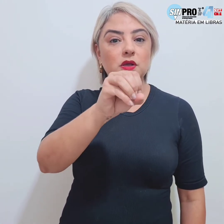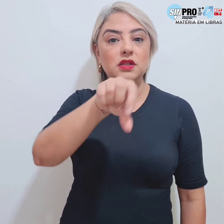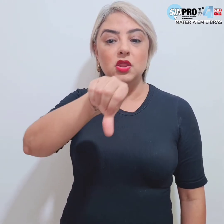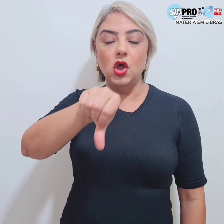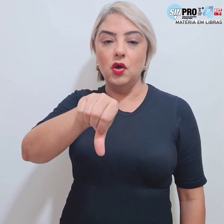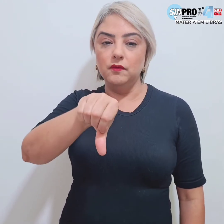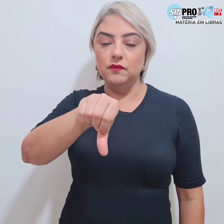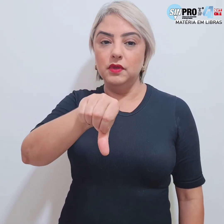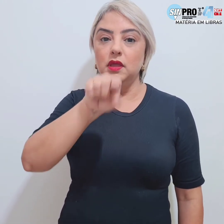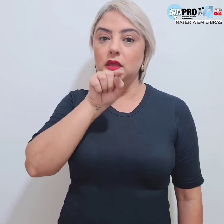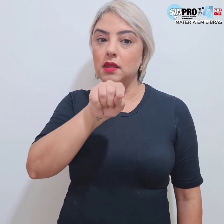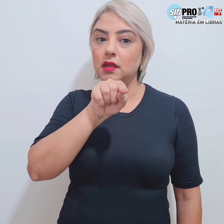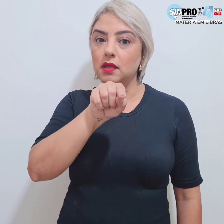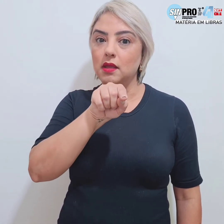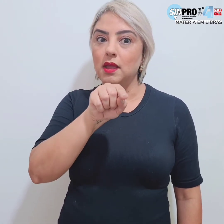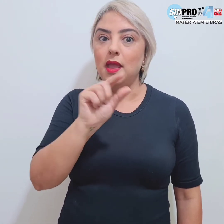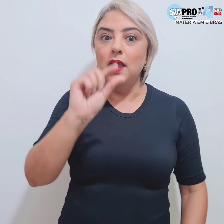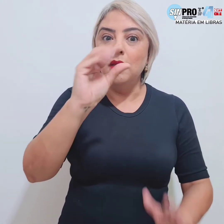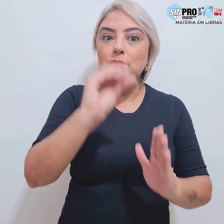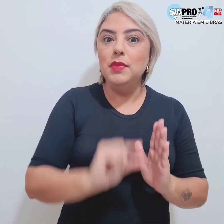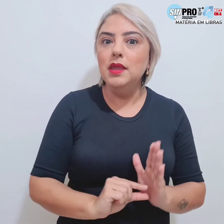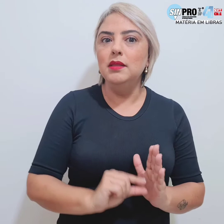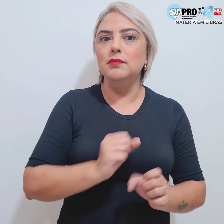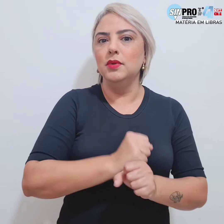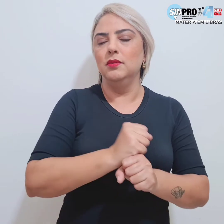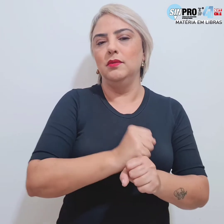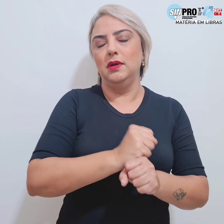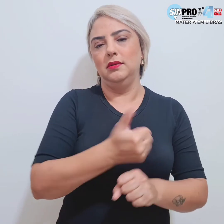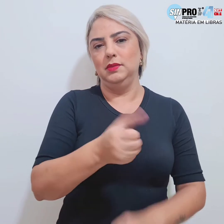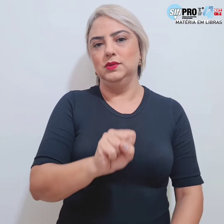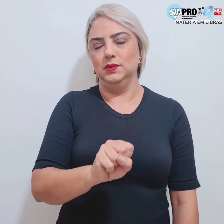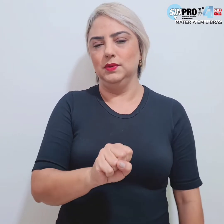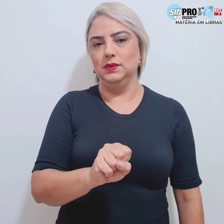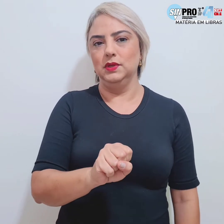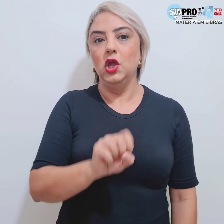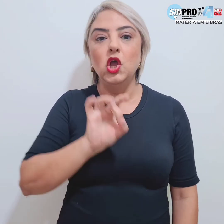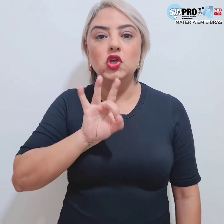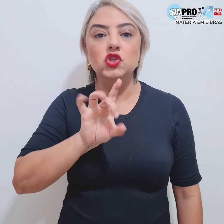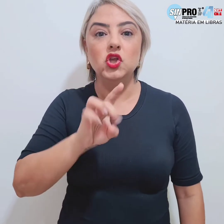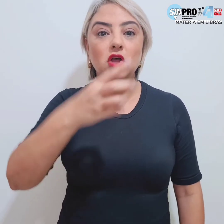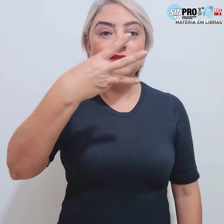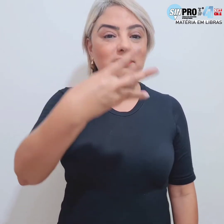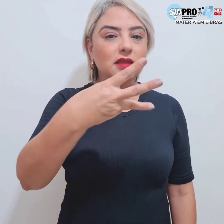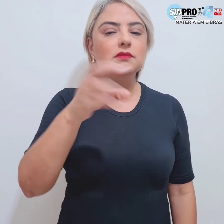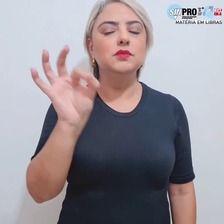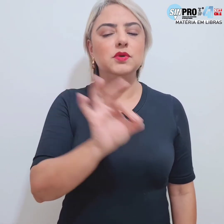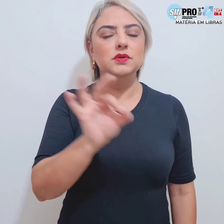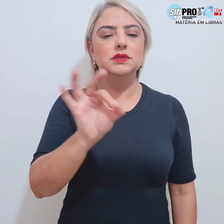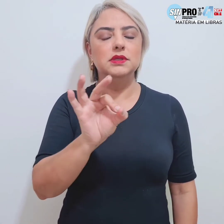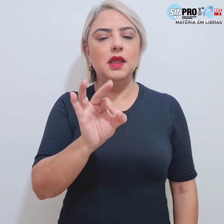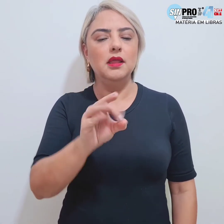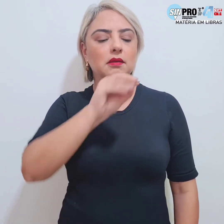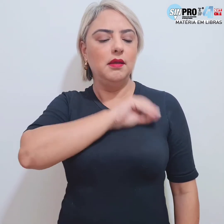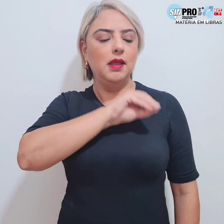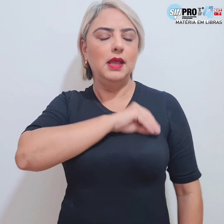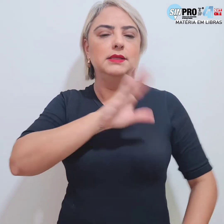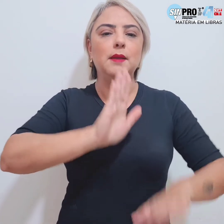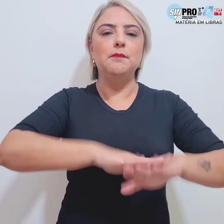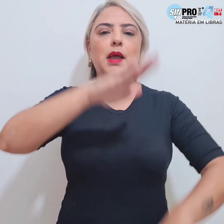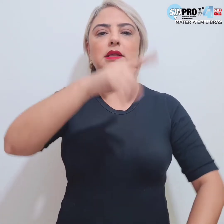2,9 mil, segundo o valor do mínimo naquele ano. Apenas 3% ganhava mais do